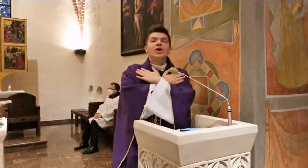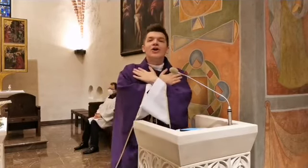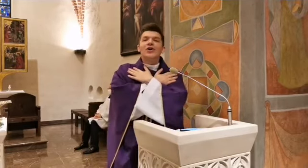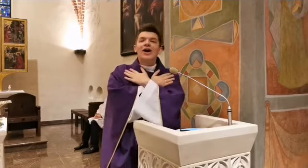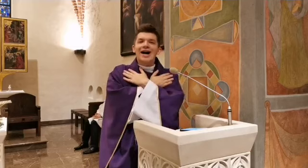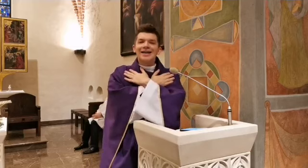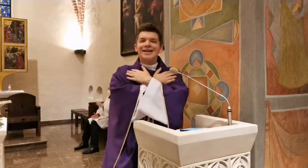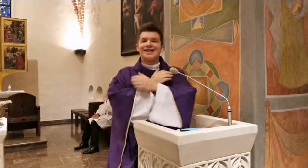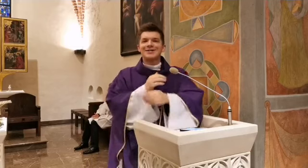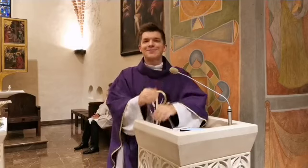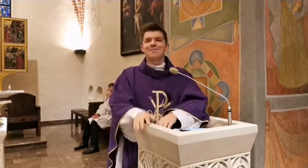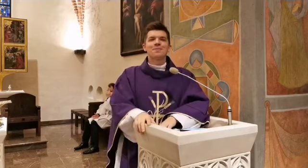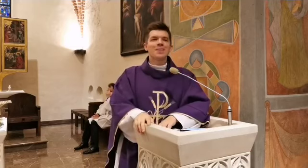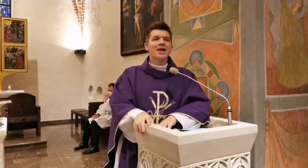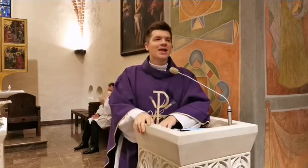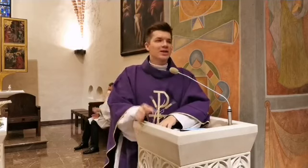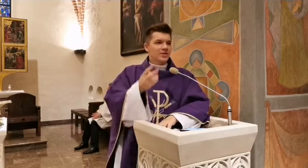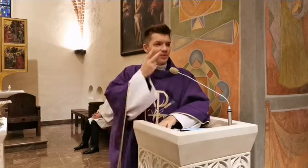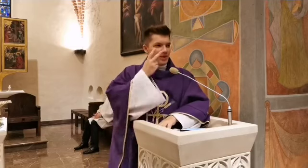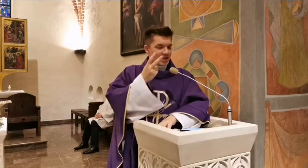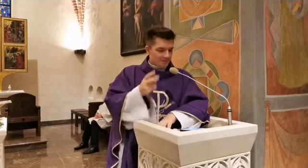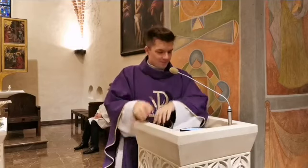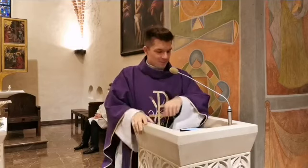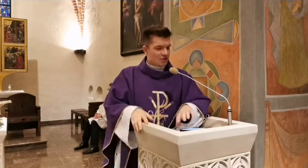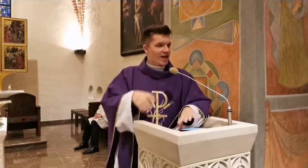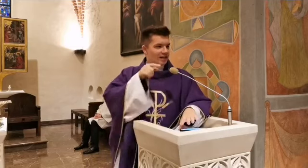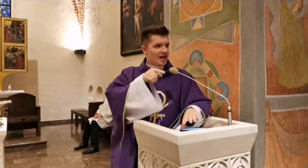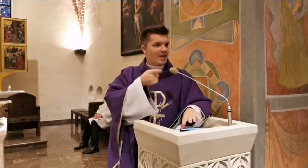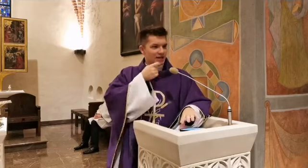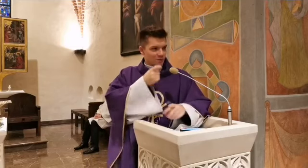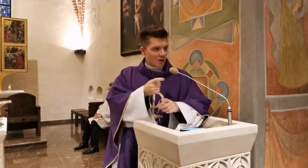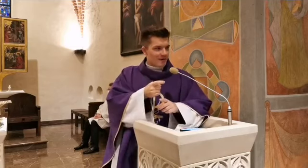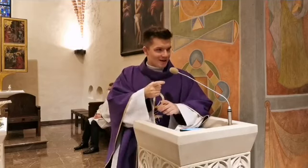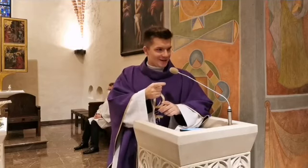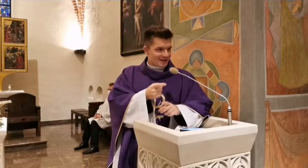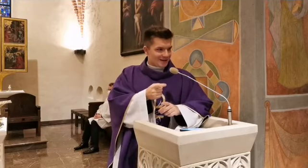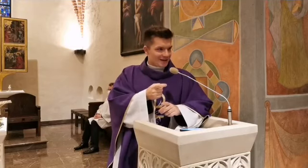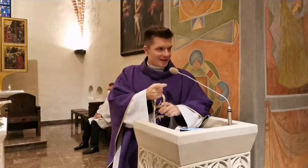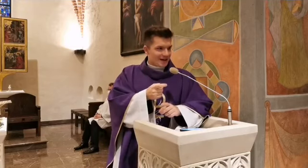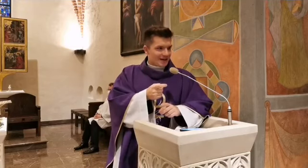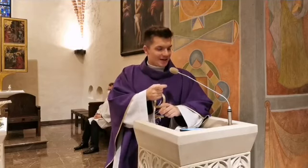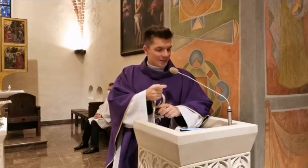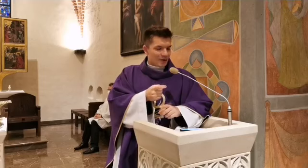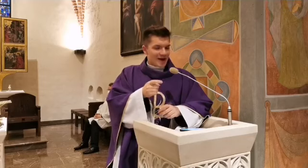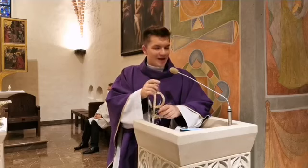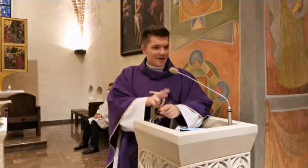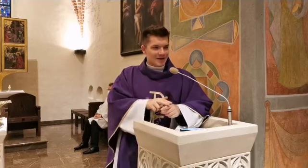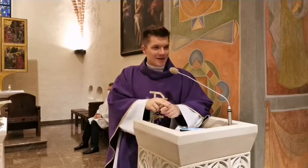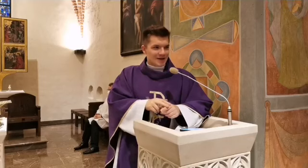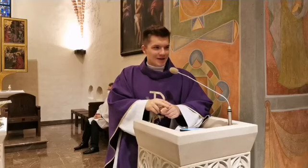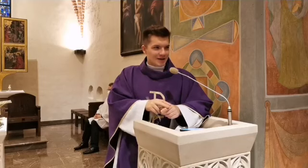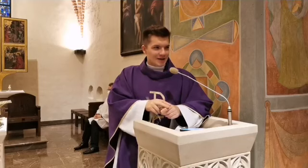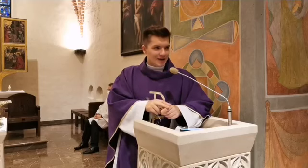Moi kochani, widzę, że te słowa, które